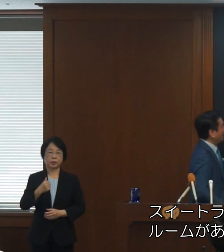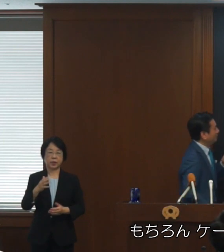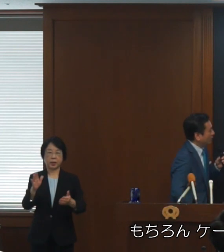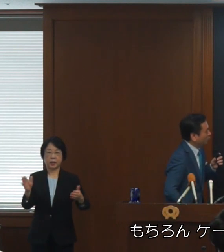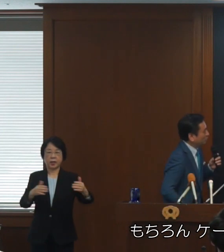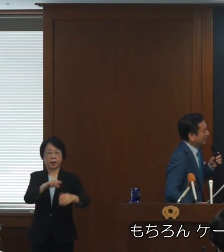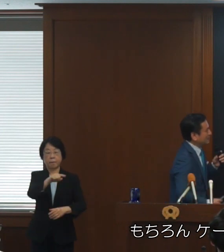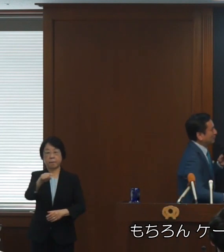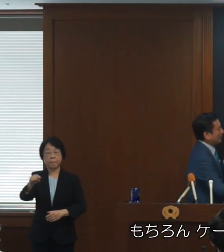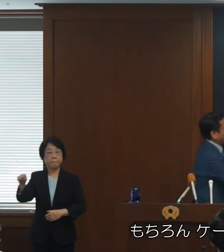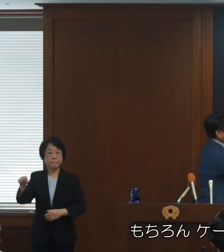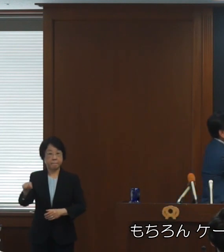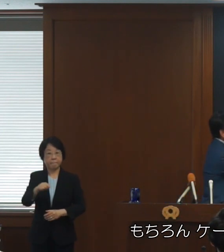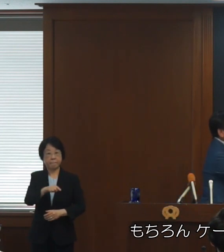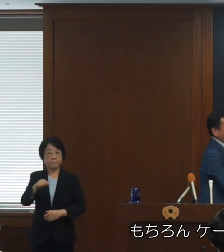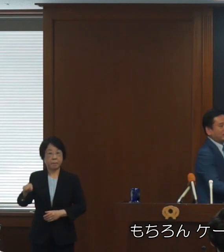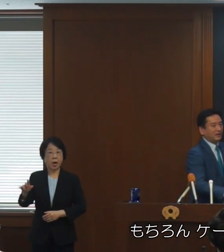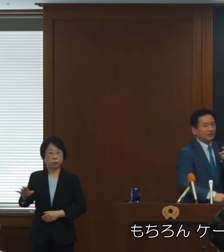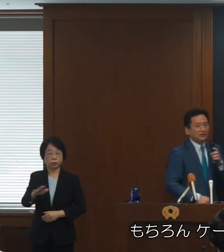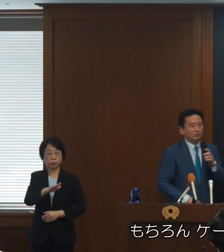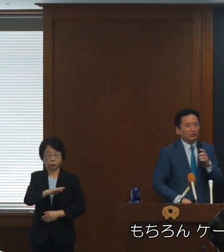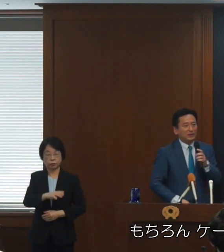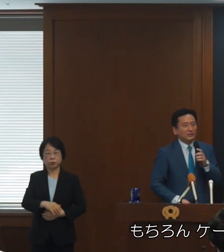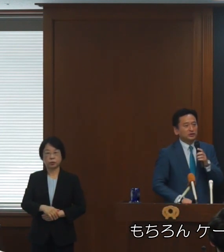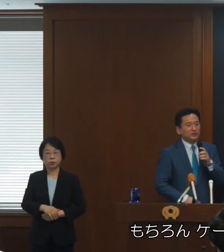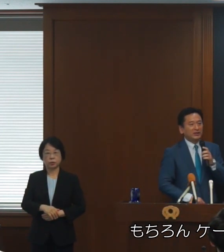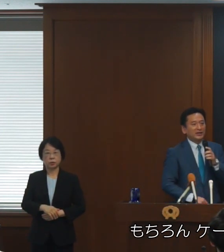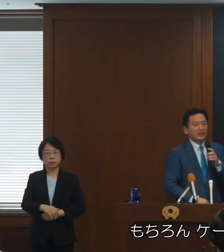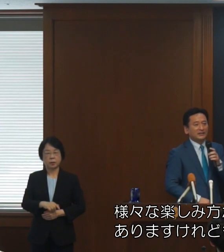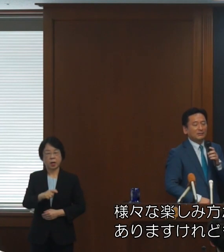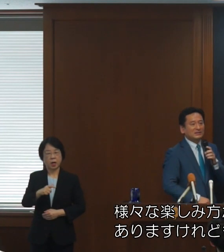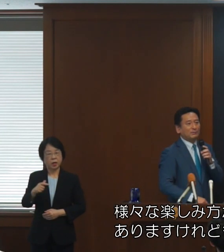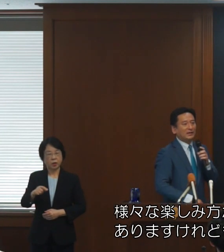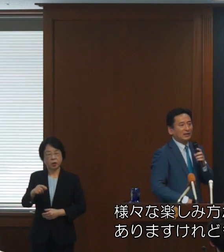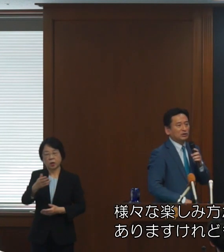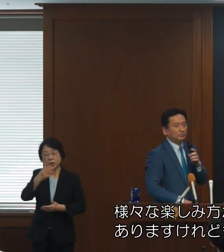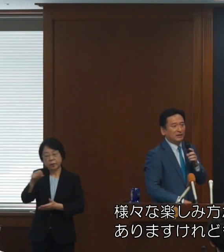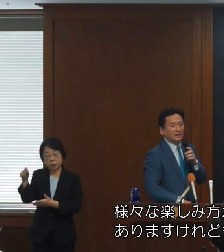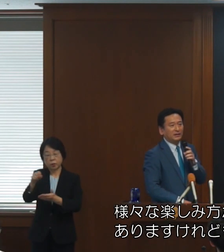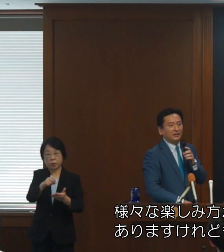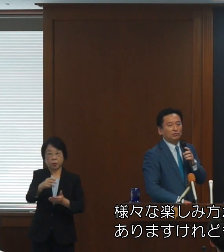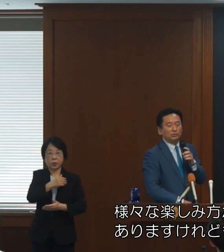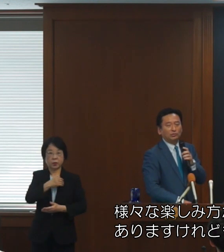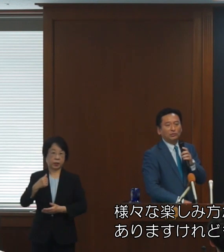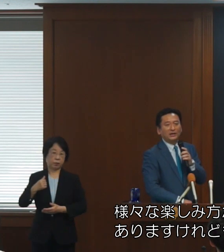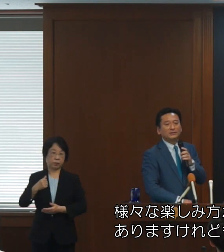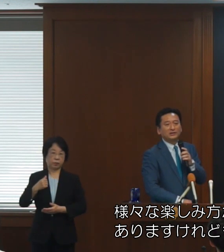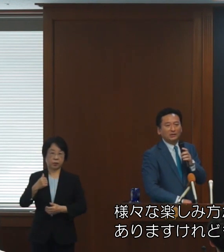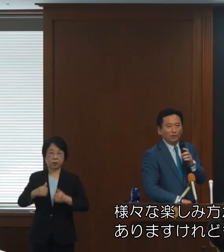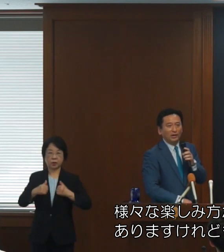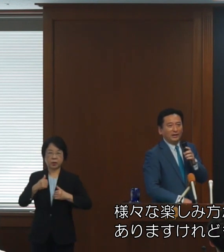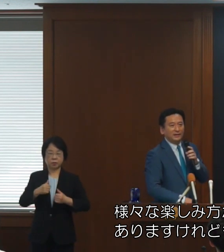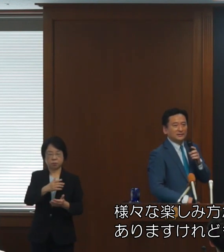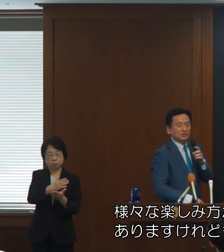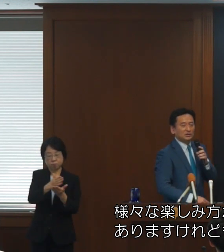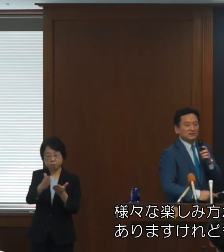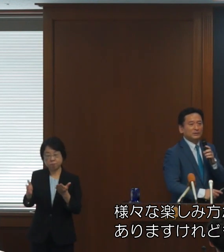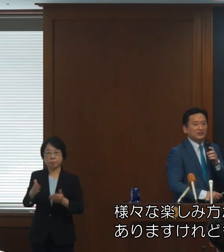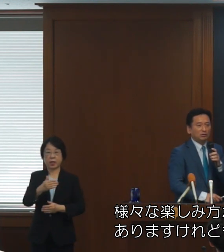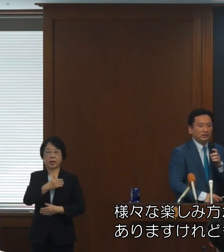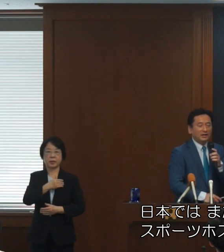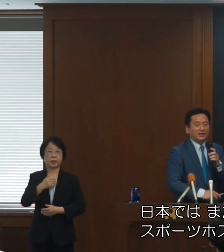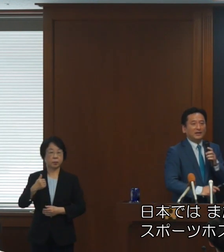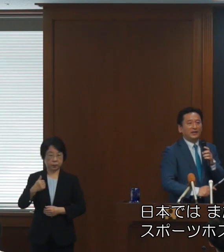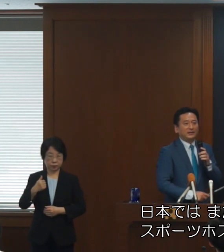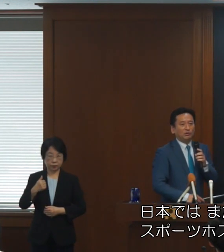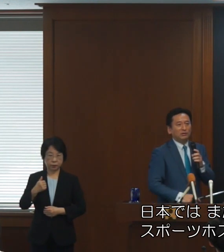とかいうことでこういう様々なもちろんケータリングもできますし様々な楽しみ方ができるということでありますけれども最初